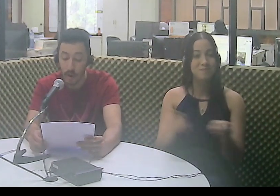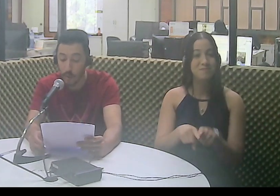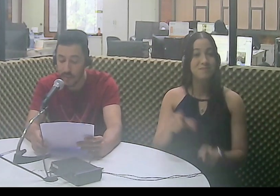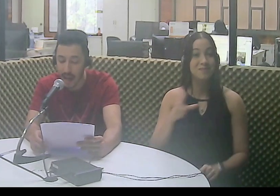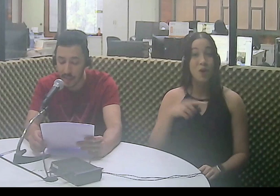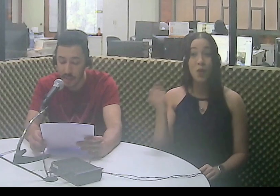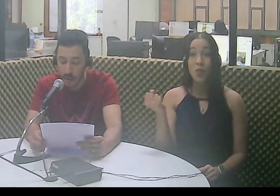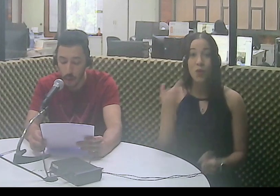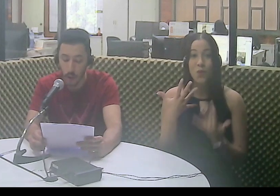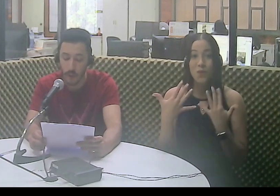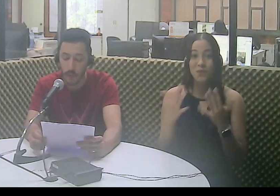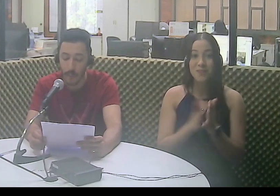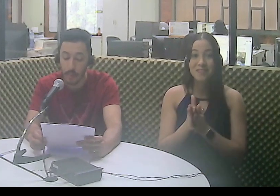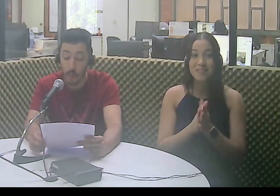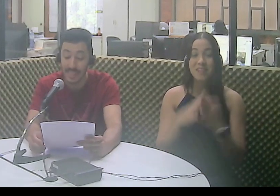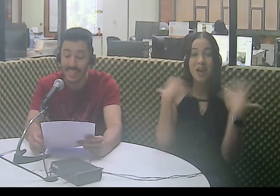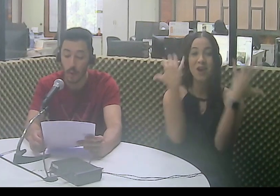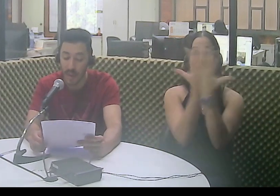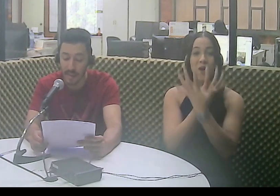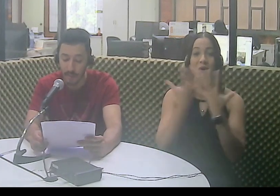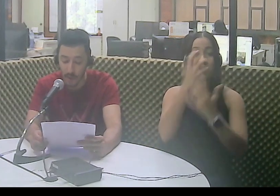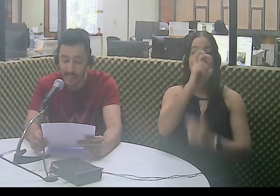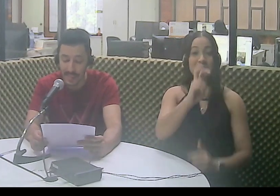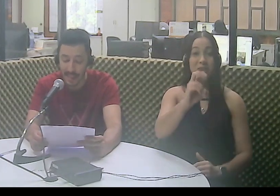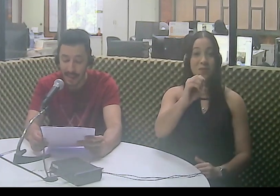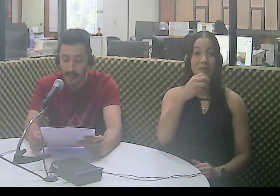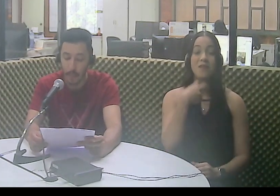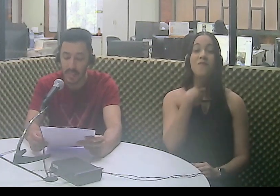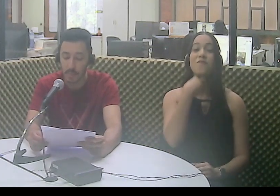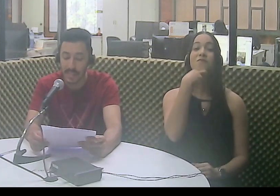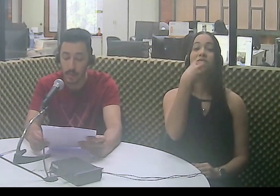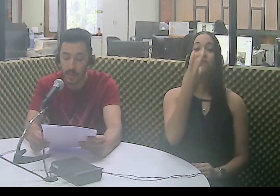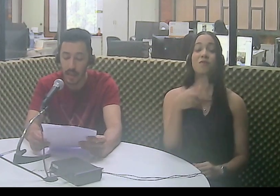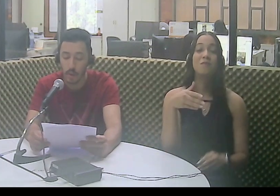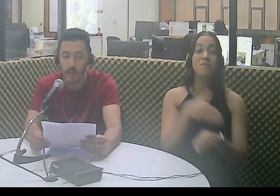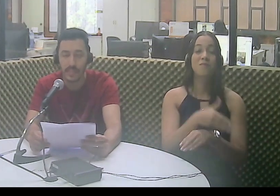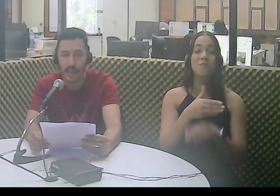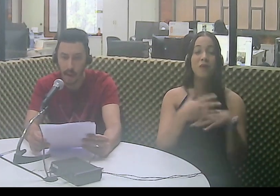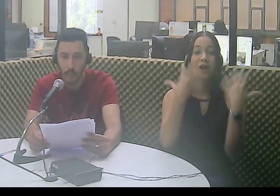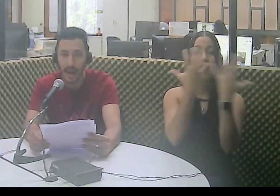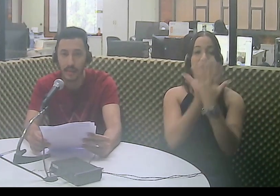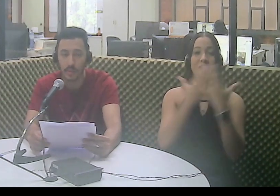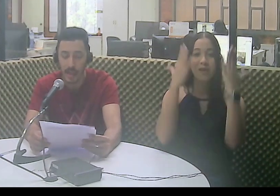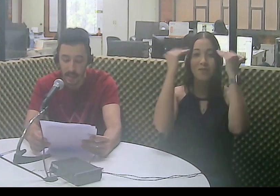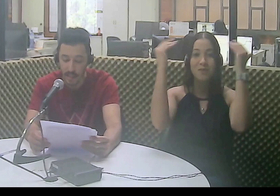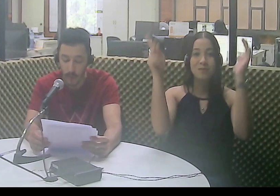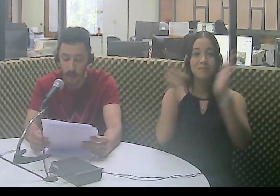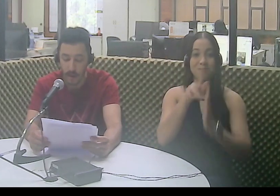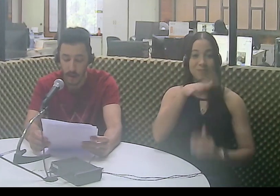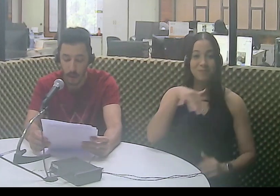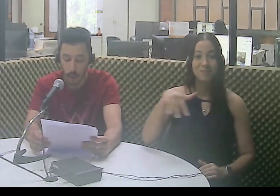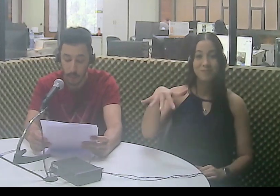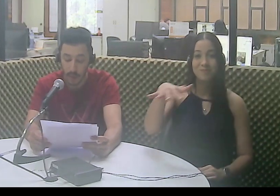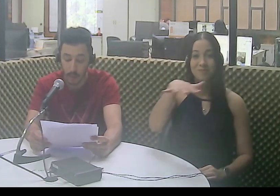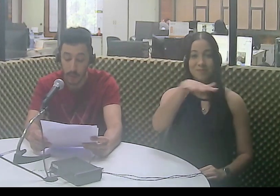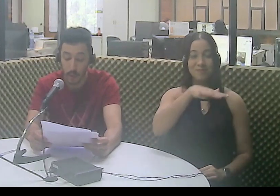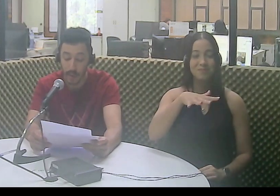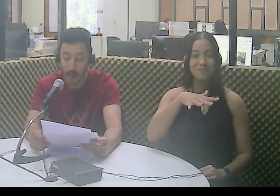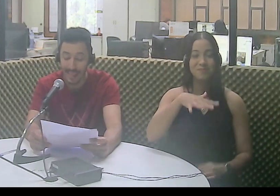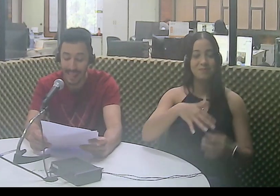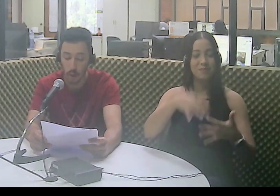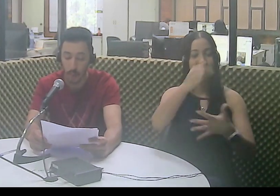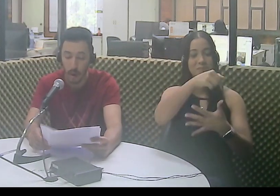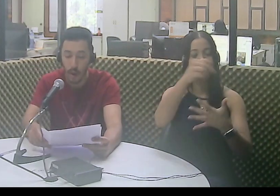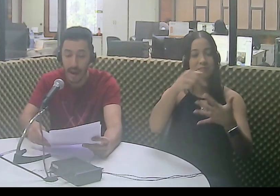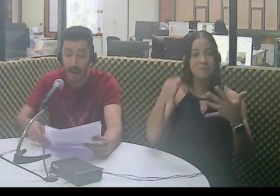uma novidade, o coral formado por 50 vozes e a participação de cantores renomados da região. O repertório escolhido